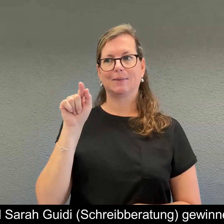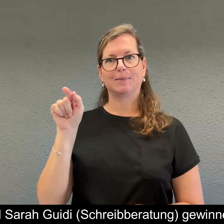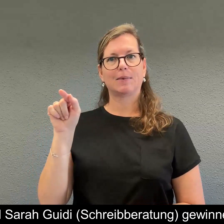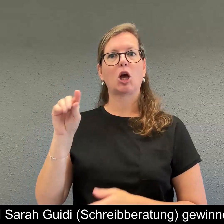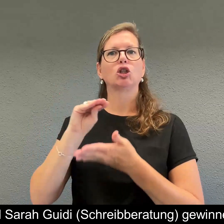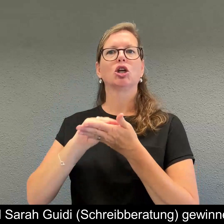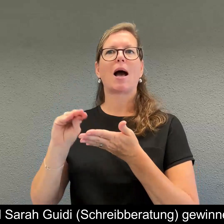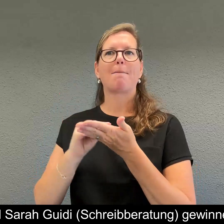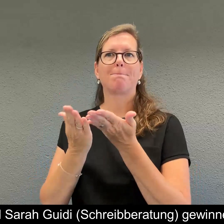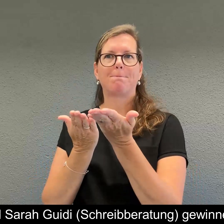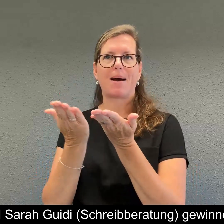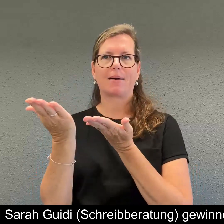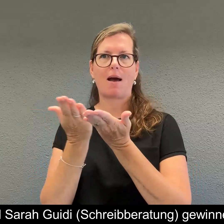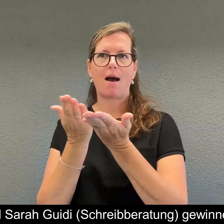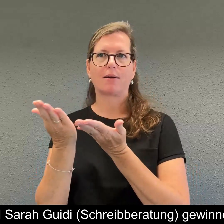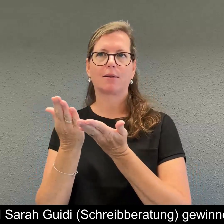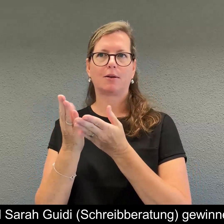Schreibberatung, gewinnen.